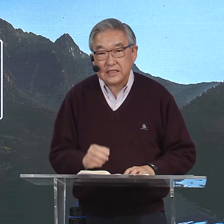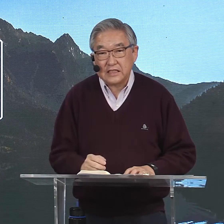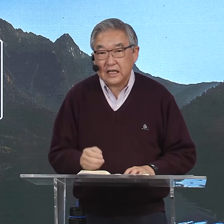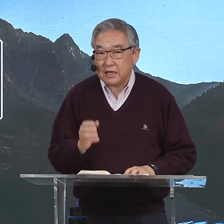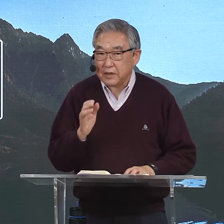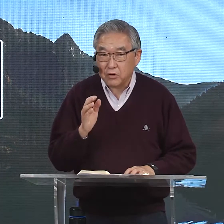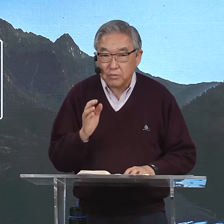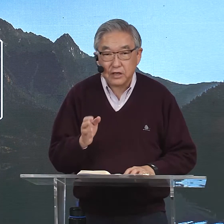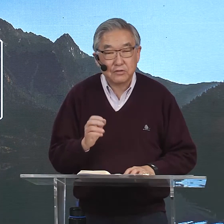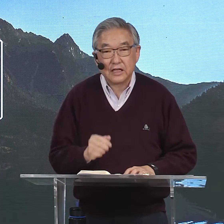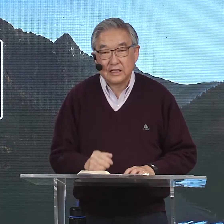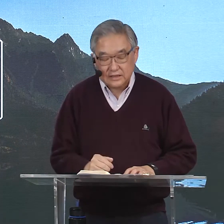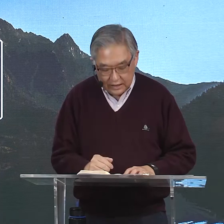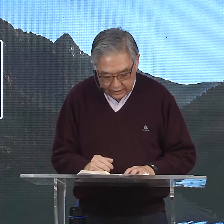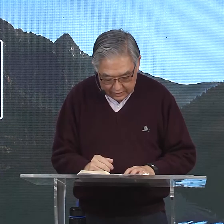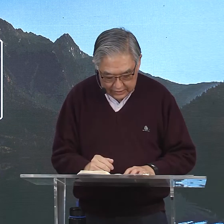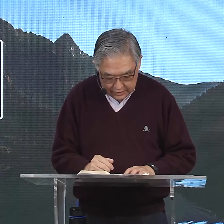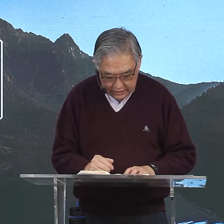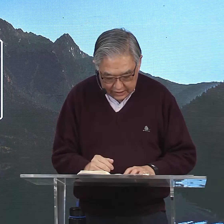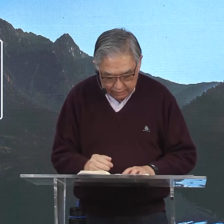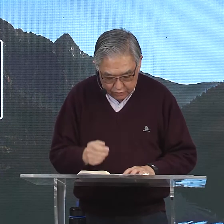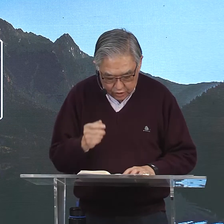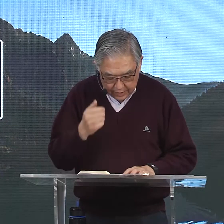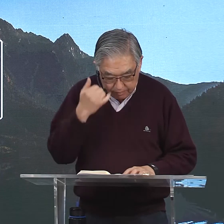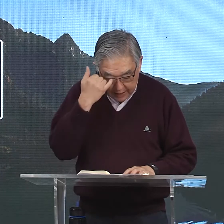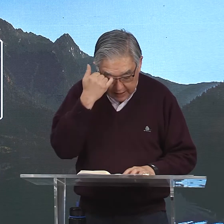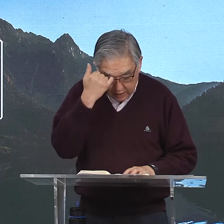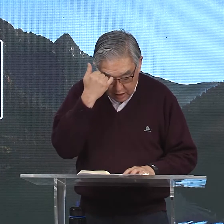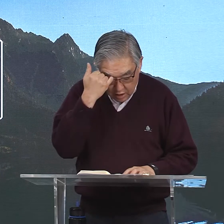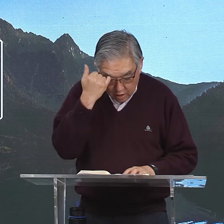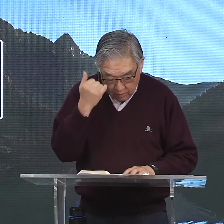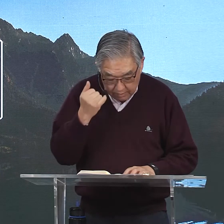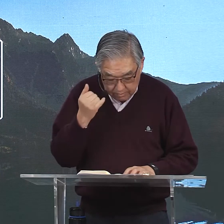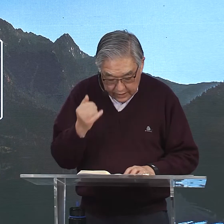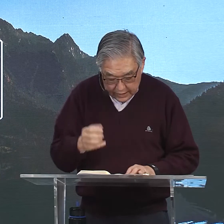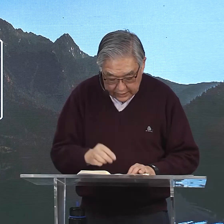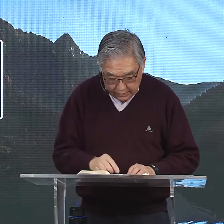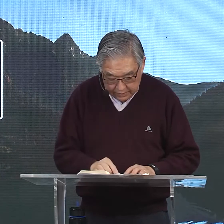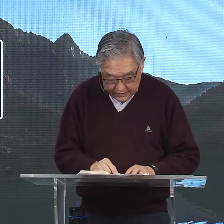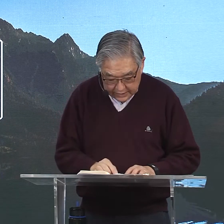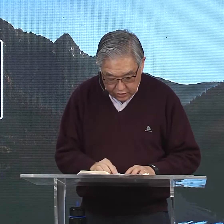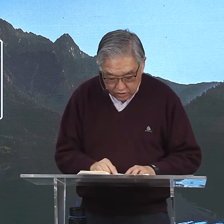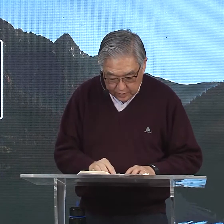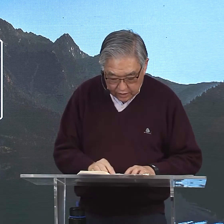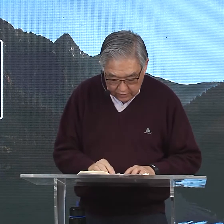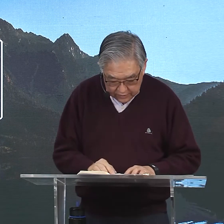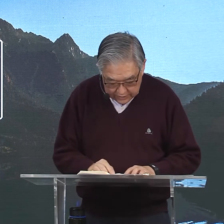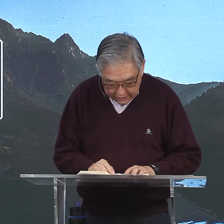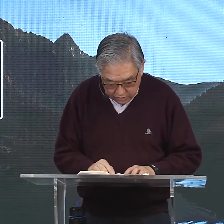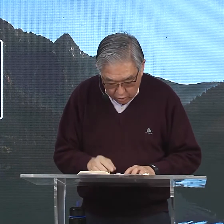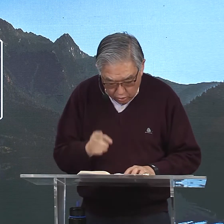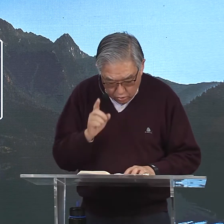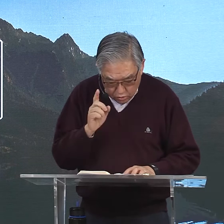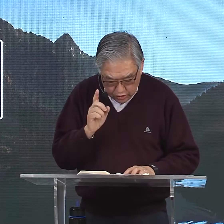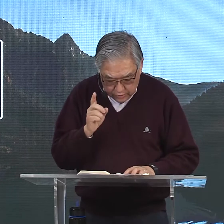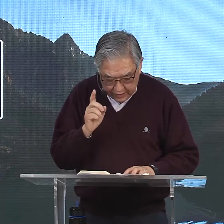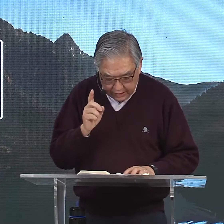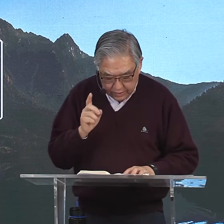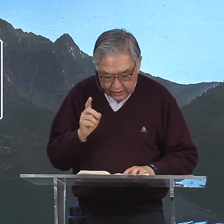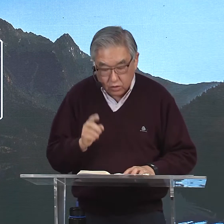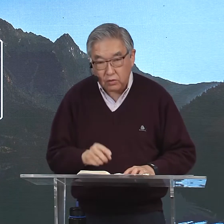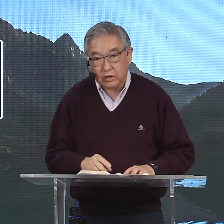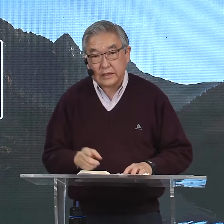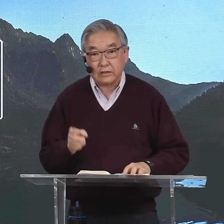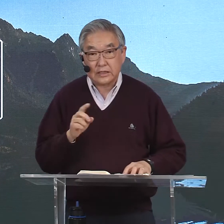toda vez que ele aparecia era para comer com eles é interessante ele nos prepara uma mesa na presença dos meus adversários unges-me